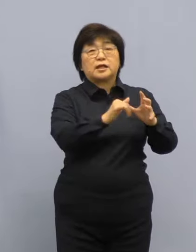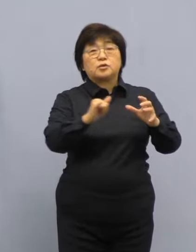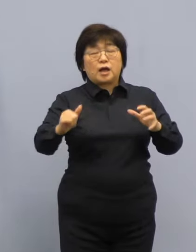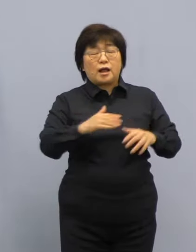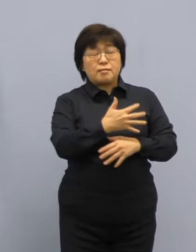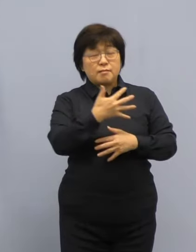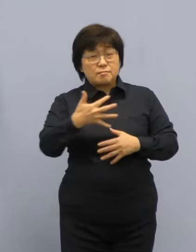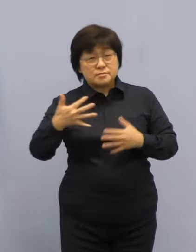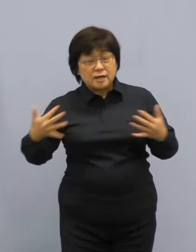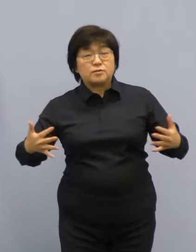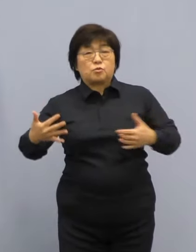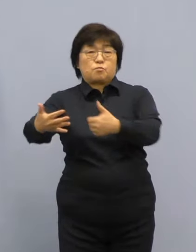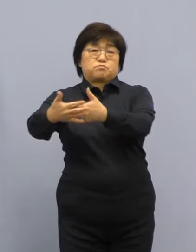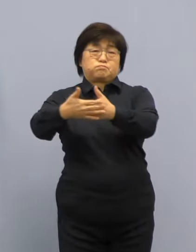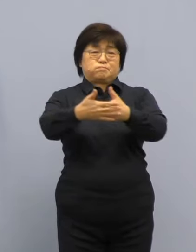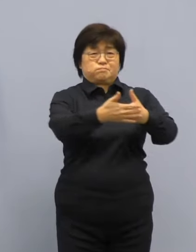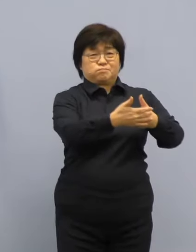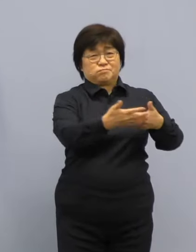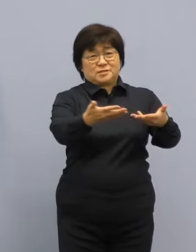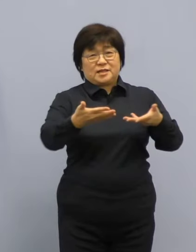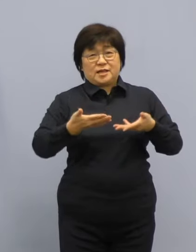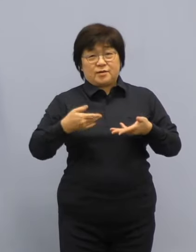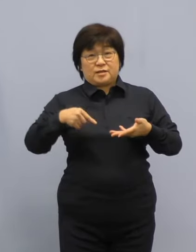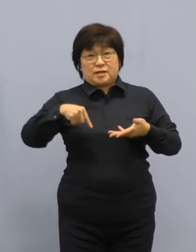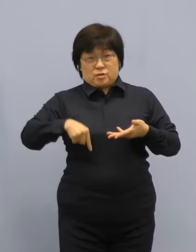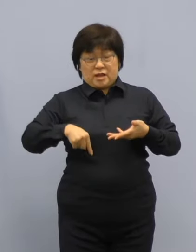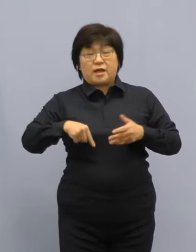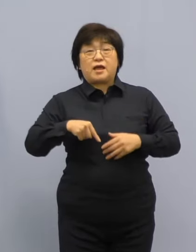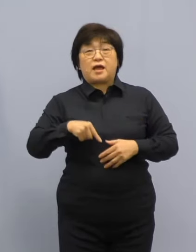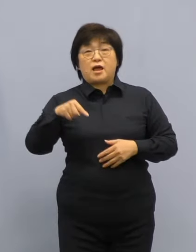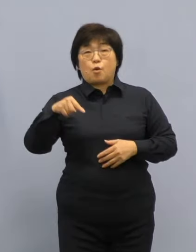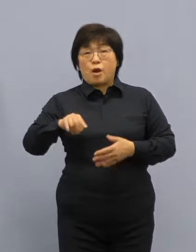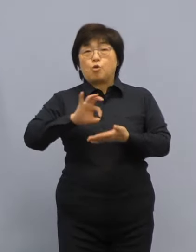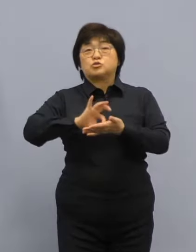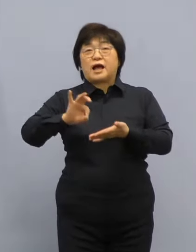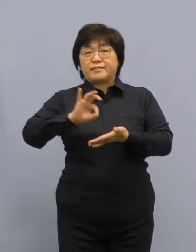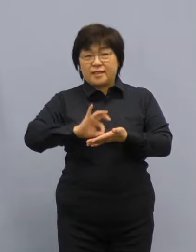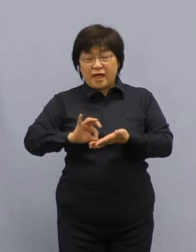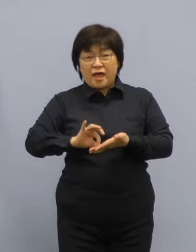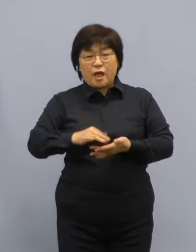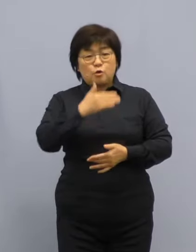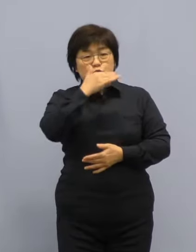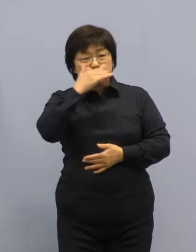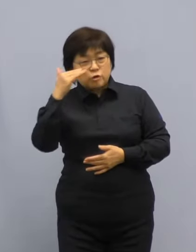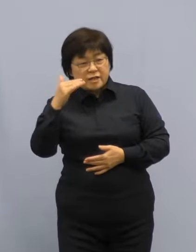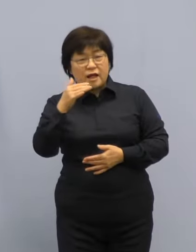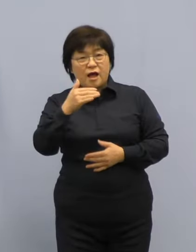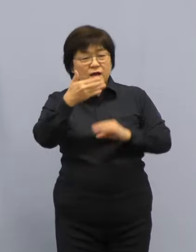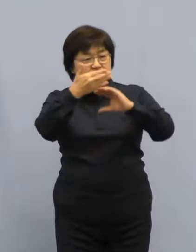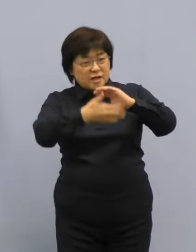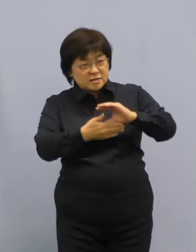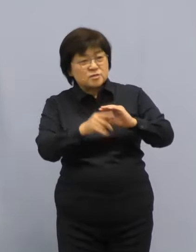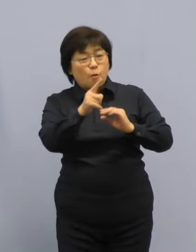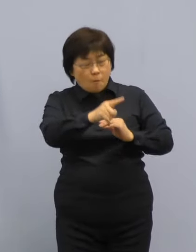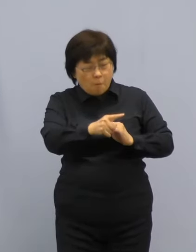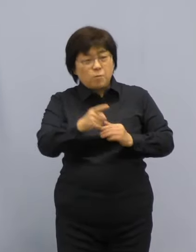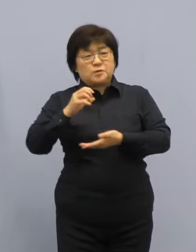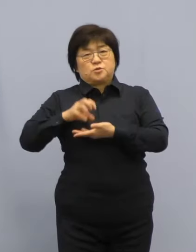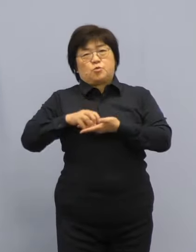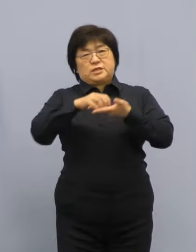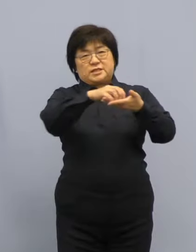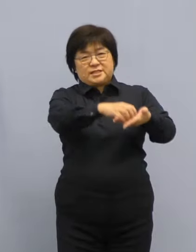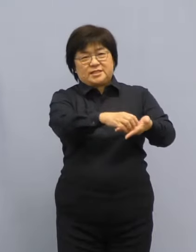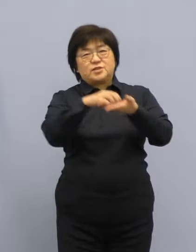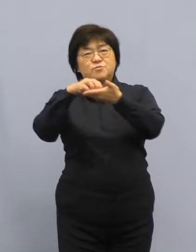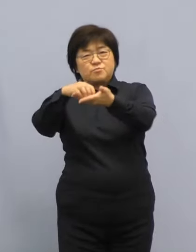くの協賛をいただいております。これを用いまして優れた作品につきましては商品等を贈